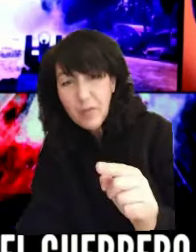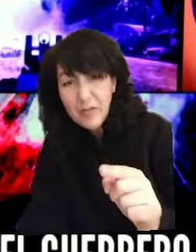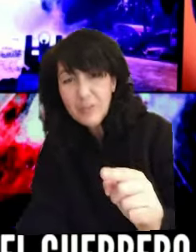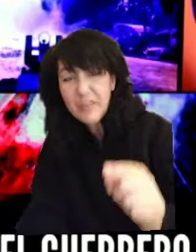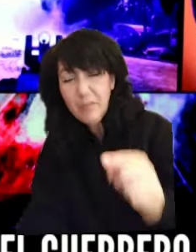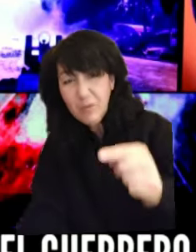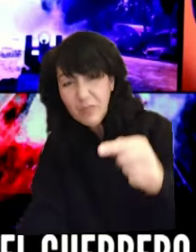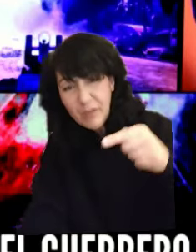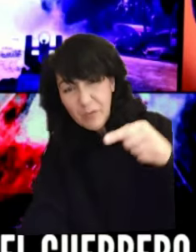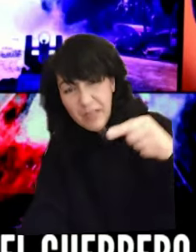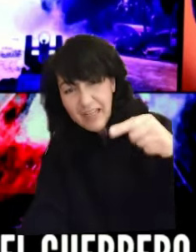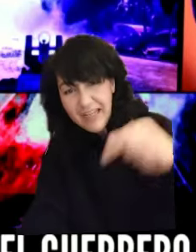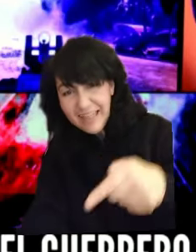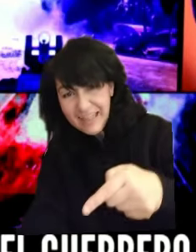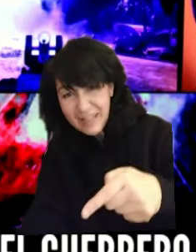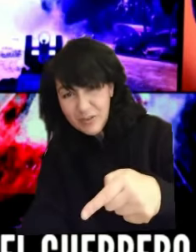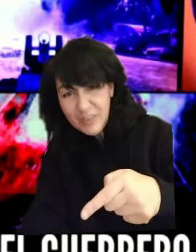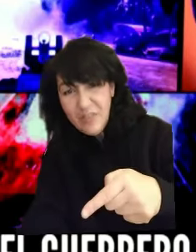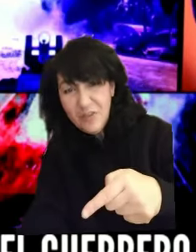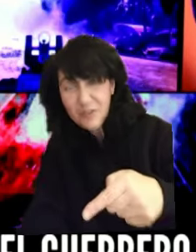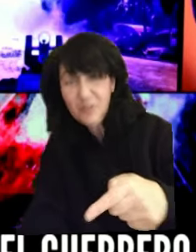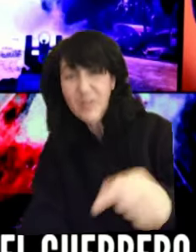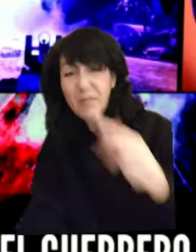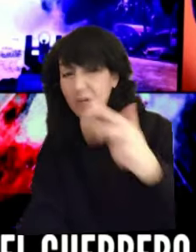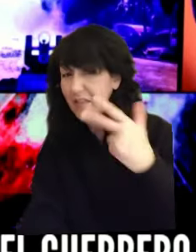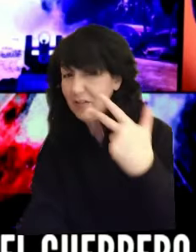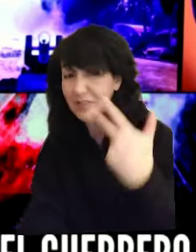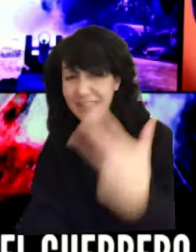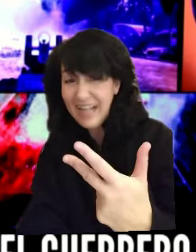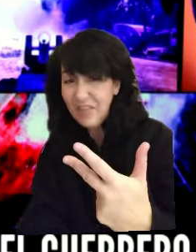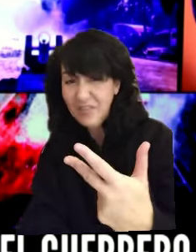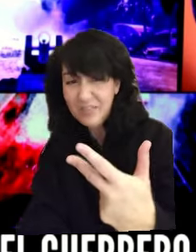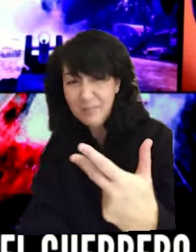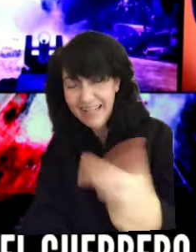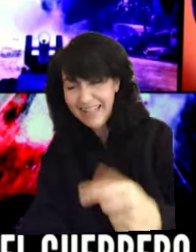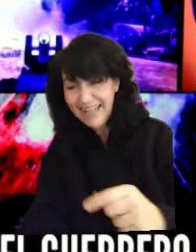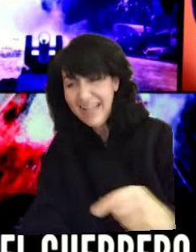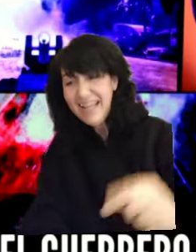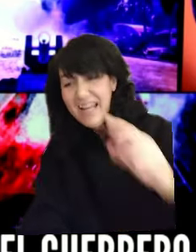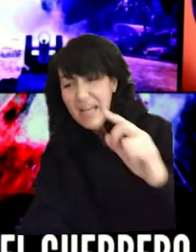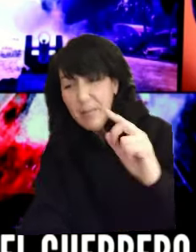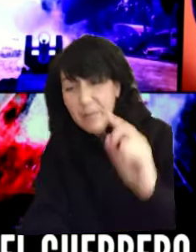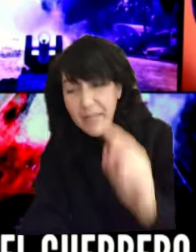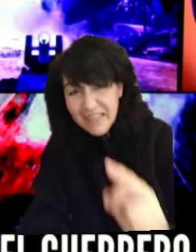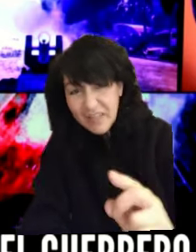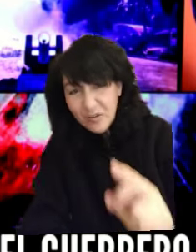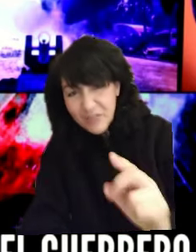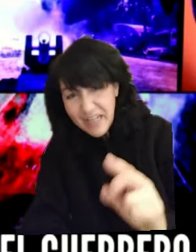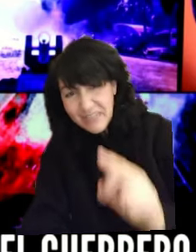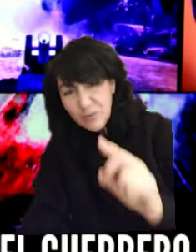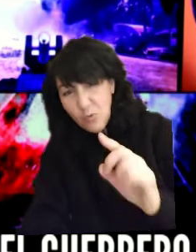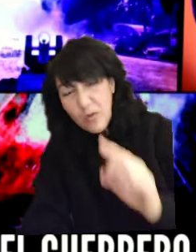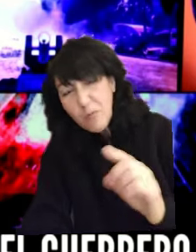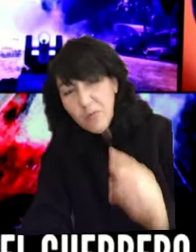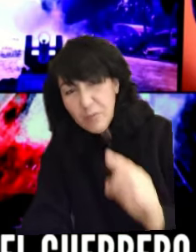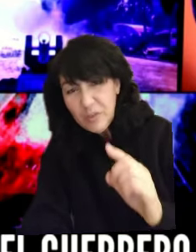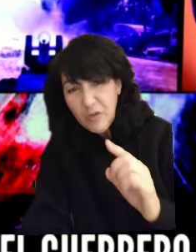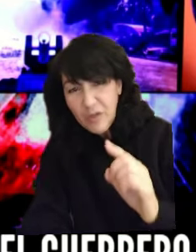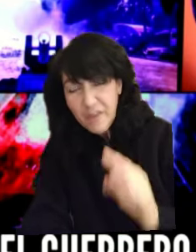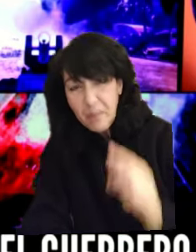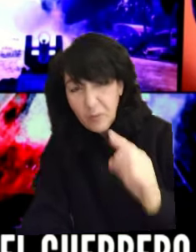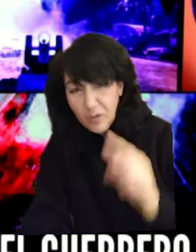hoy voy a hablaros de mi última novela El Guerrero silencioso y voy a daros tres razones para leerla la primera es que encontraréis una